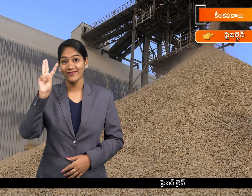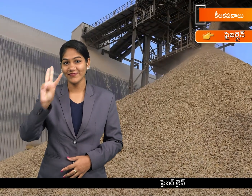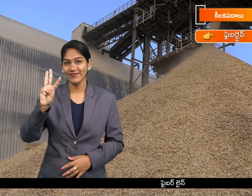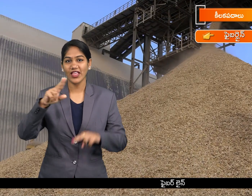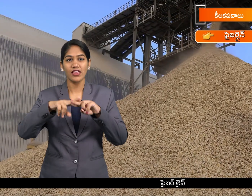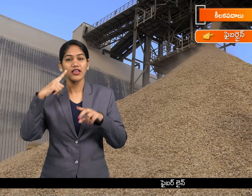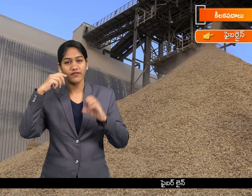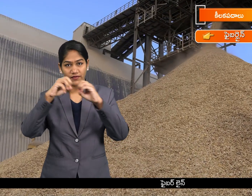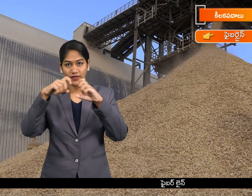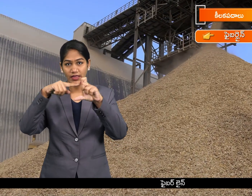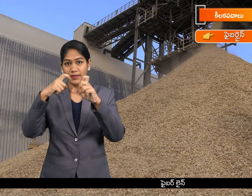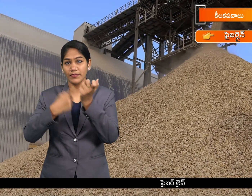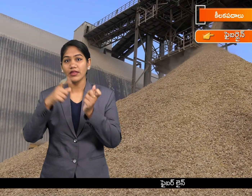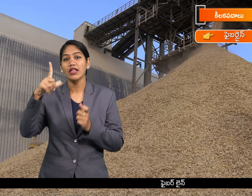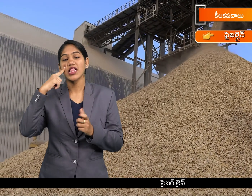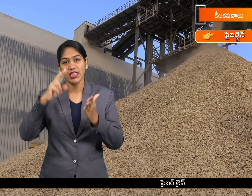ఫైబర్ లైన్